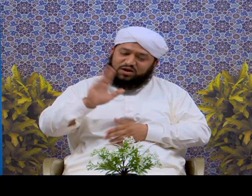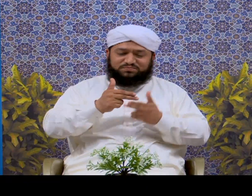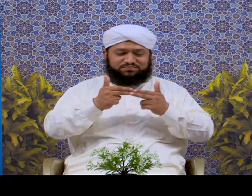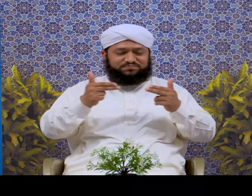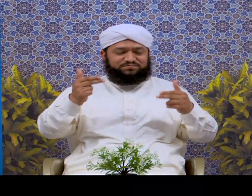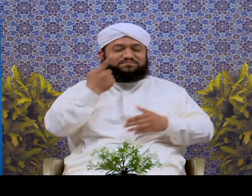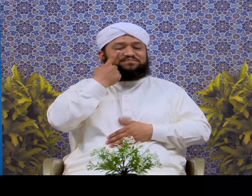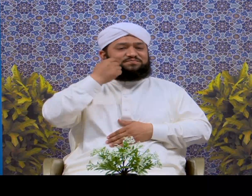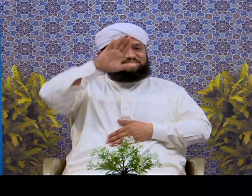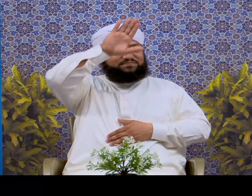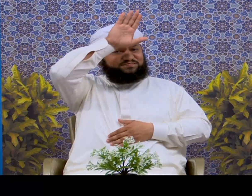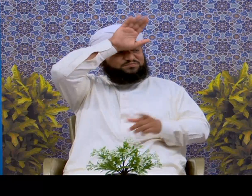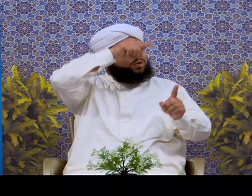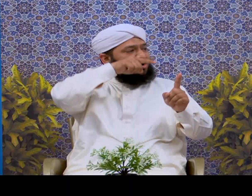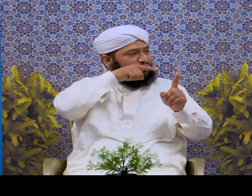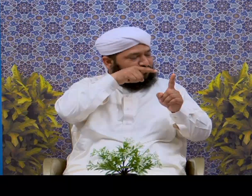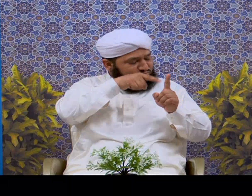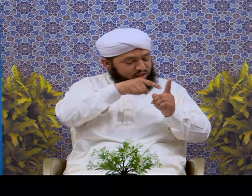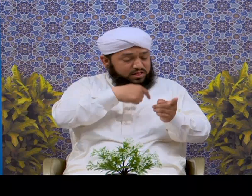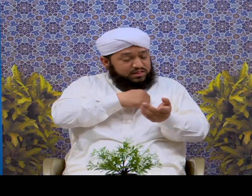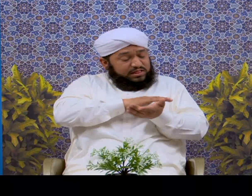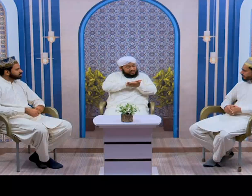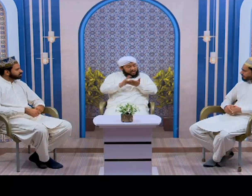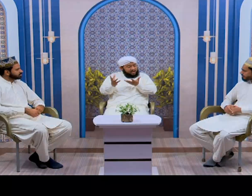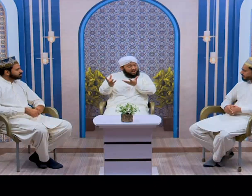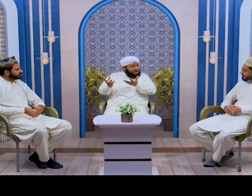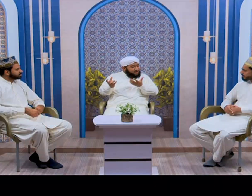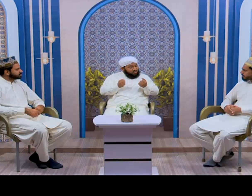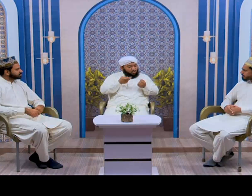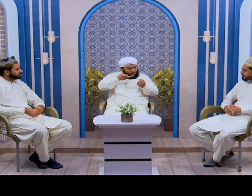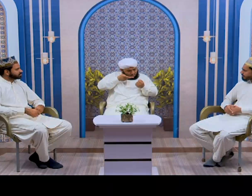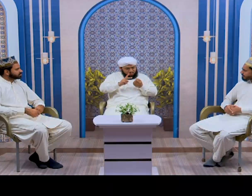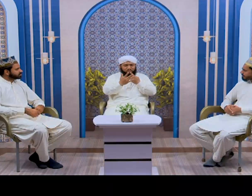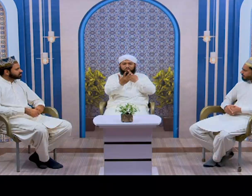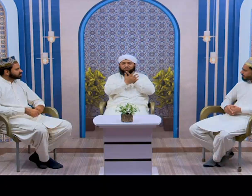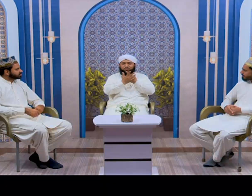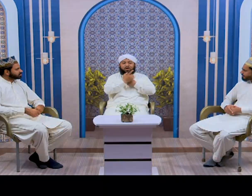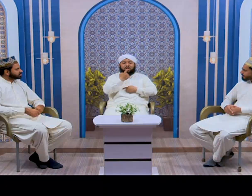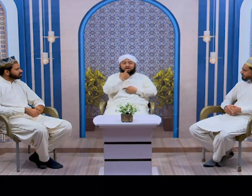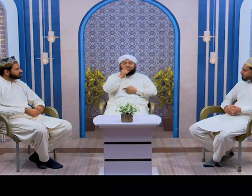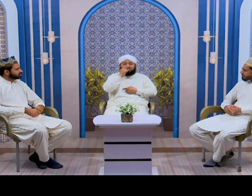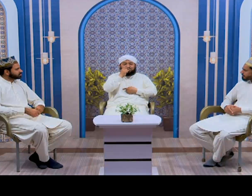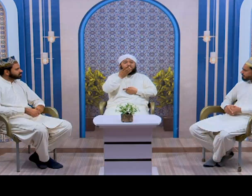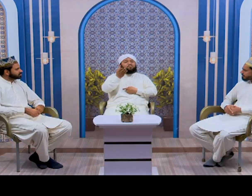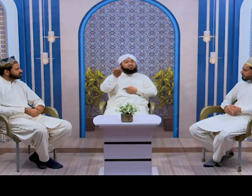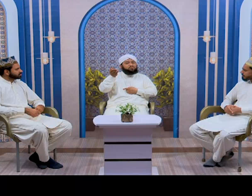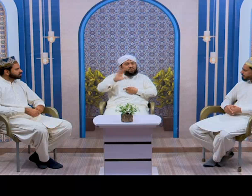سنت دامت برکاتہم العالیہ حصول تقوی کے لیے مزید تربیت کرتے ہوئے زبان کے روزے کی تفصیل یوں بیان فرماتے